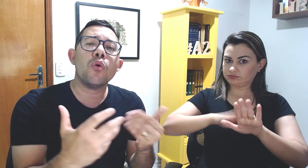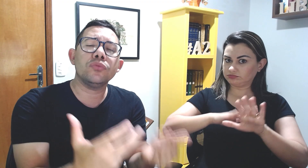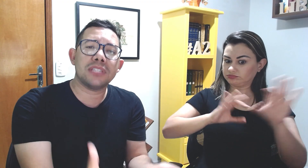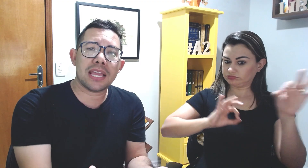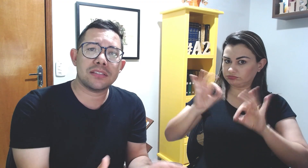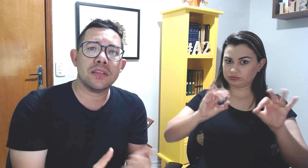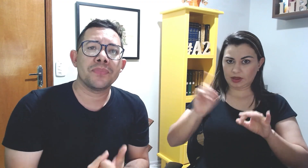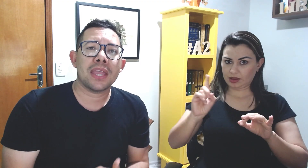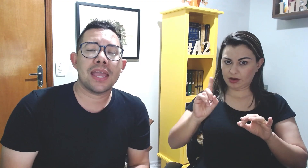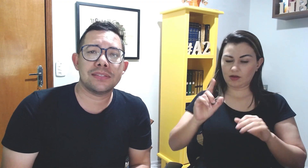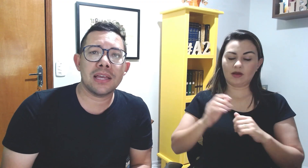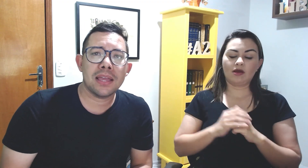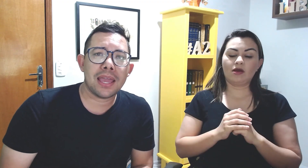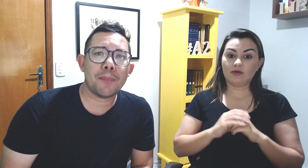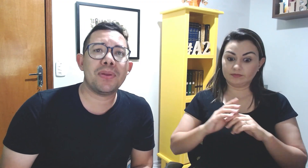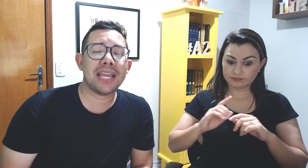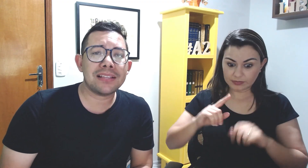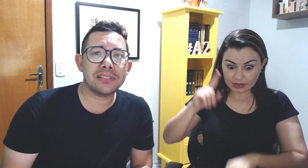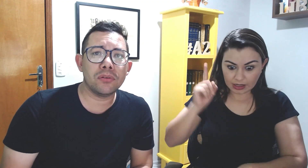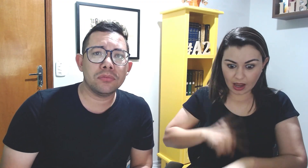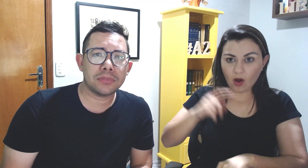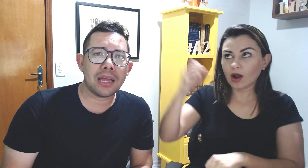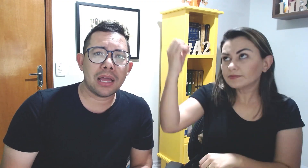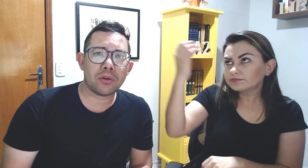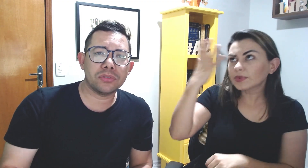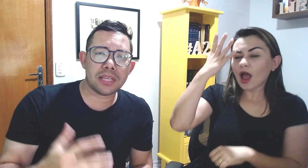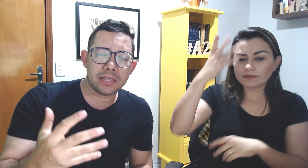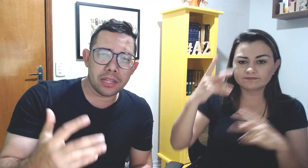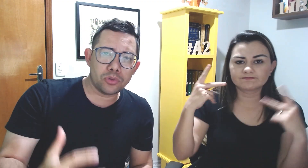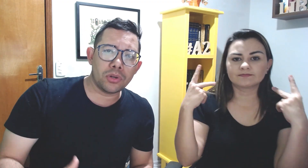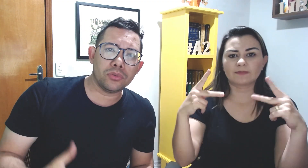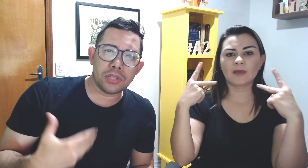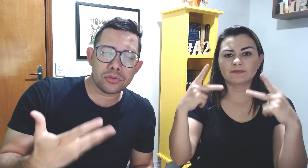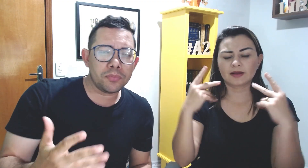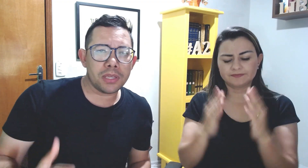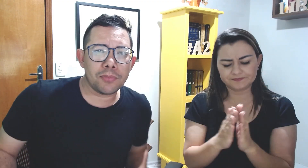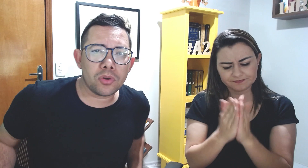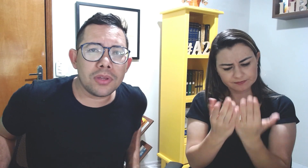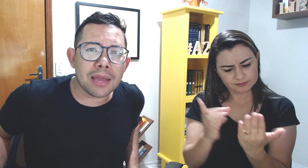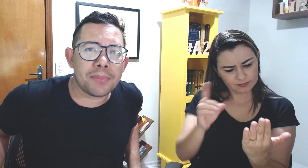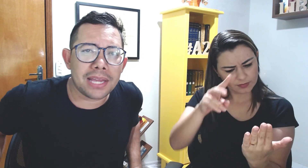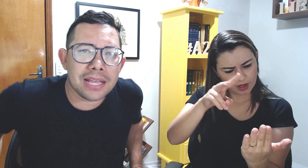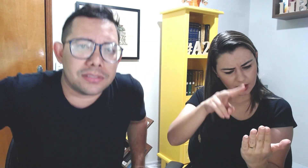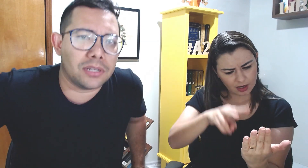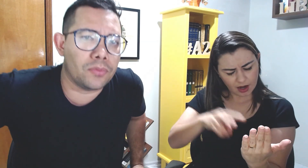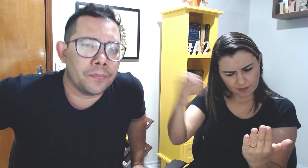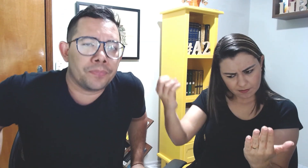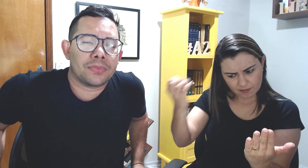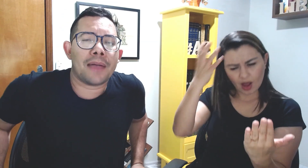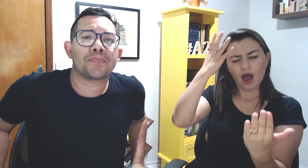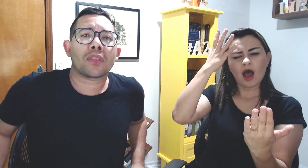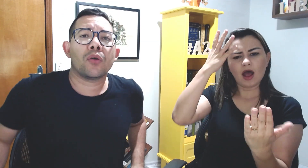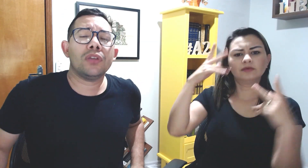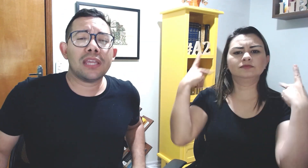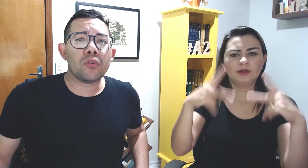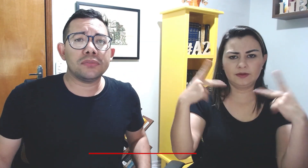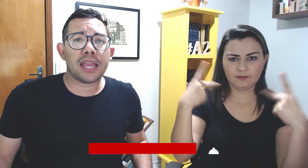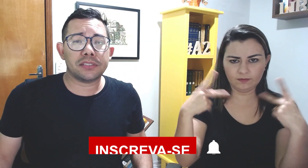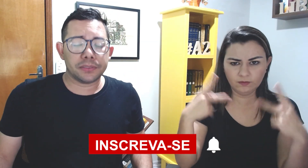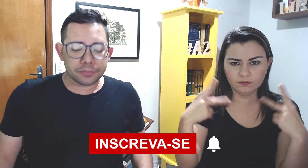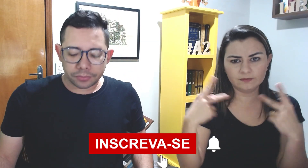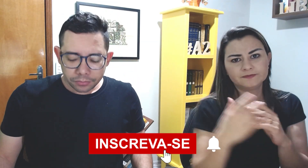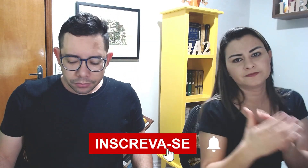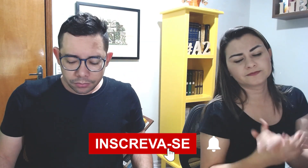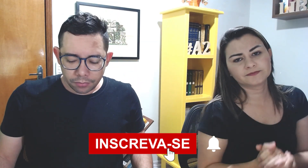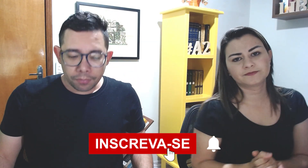aí acontece essa pregação, tá? Acontece a leitura do texto bíblico e a pregação, tá? O que